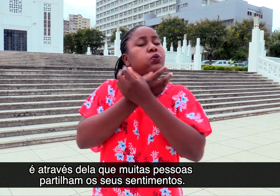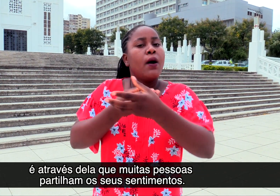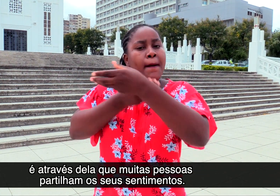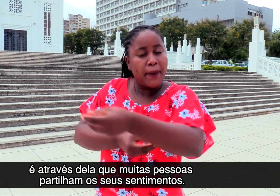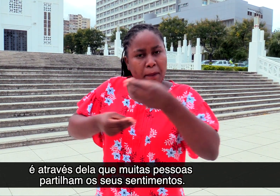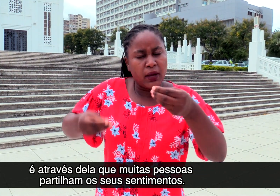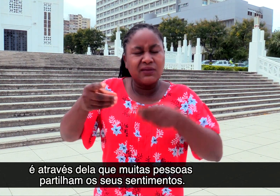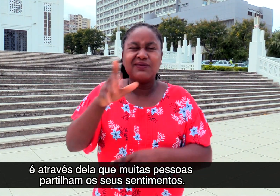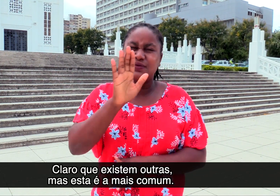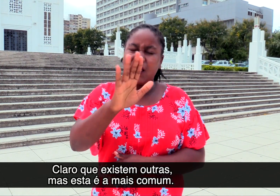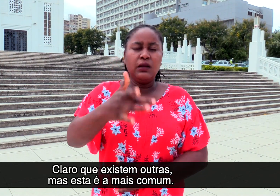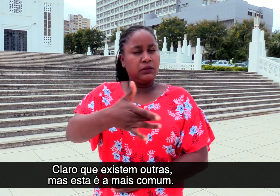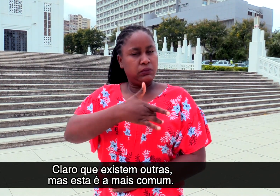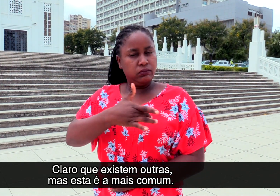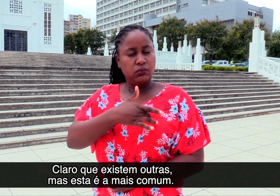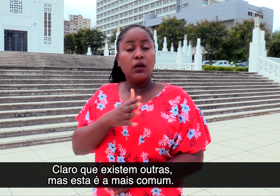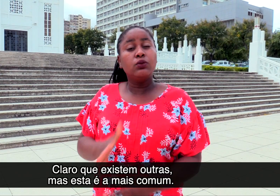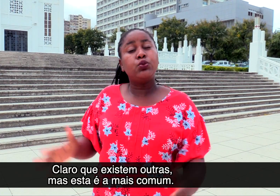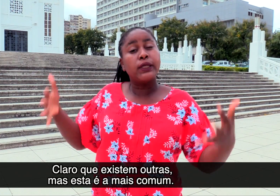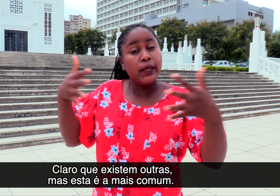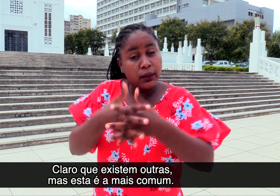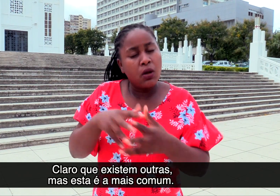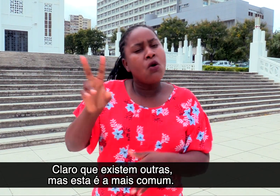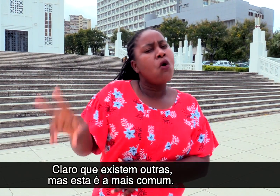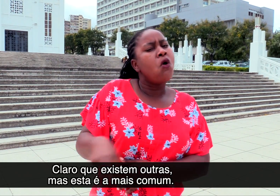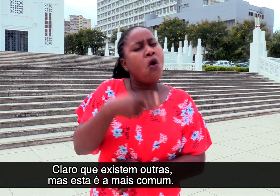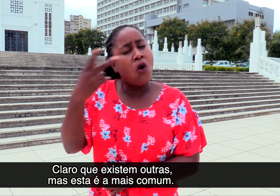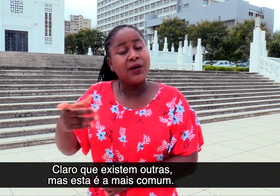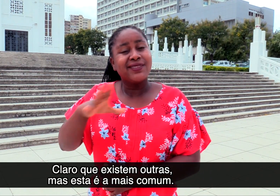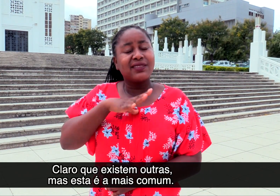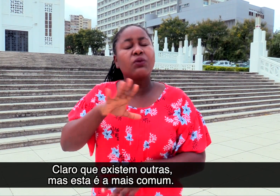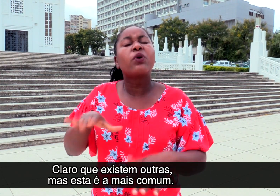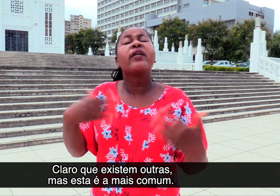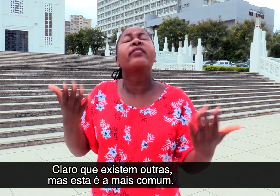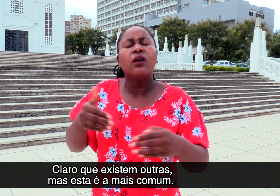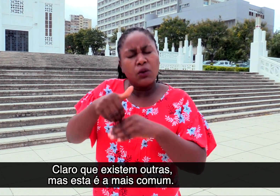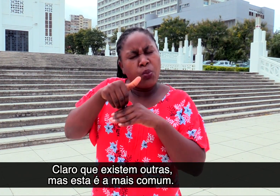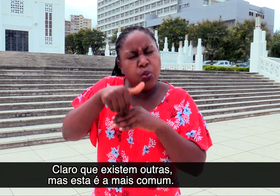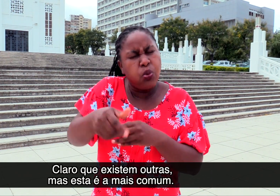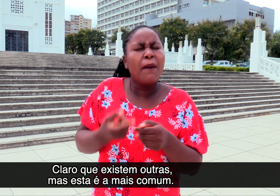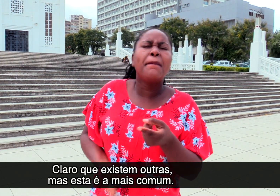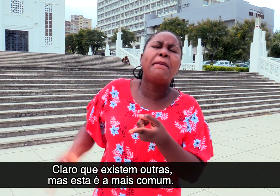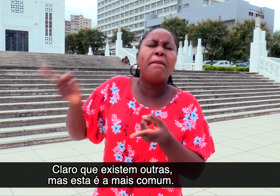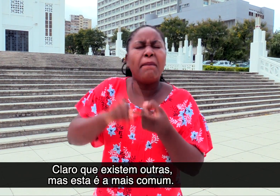seus sentimentos. Claro, existem outras formas, mas esta é a mais comum.